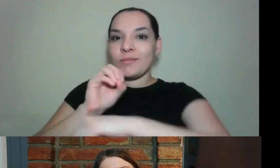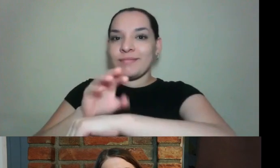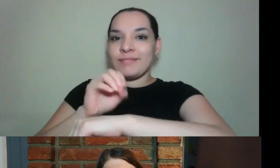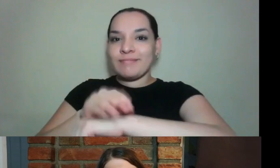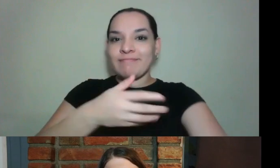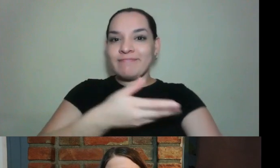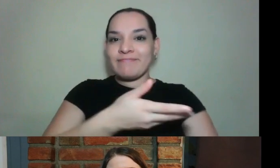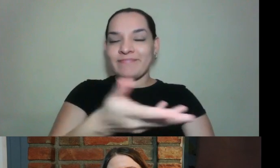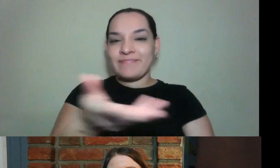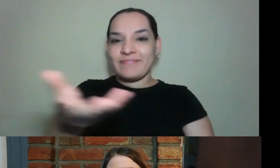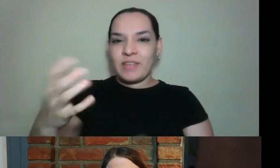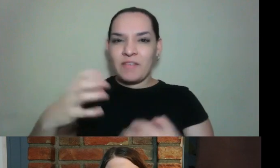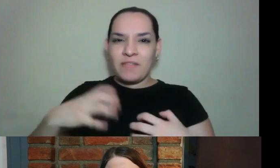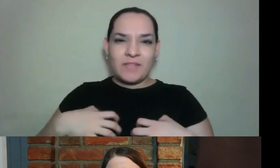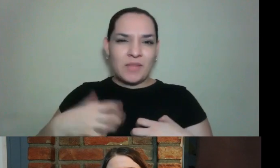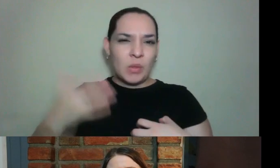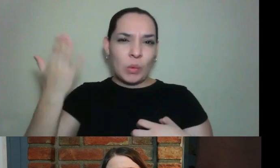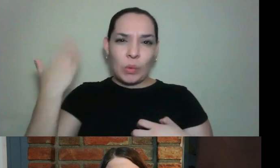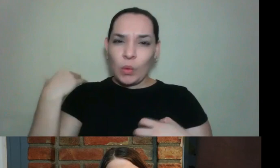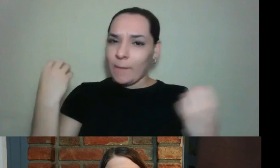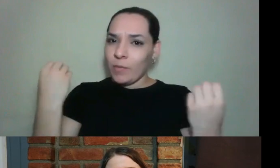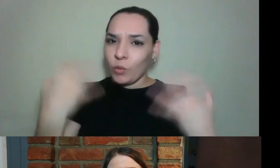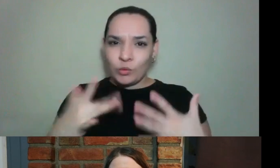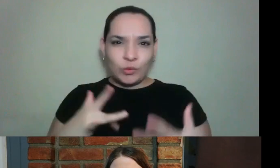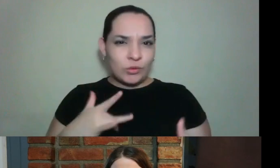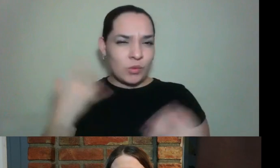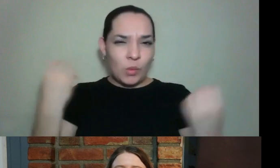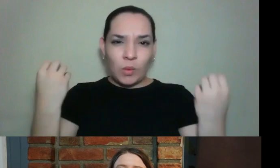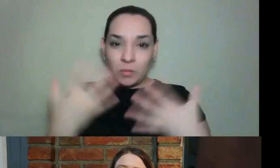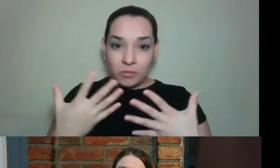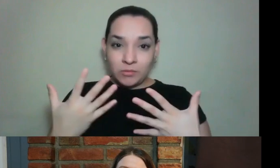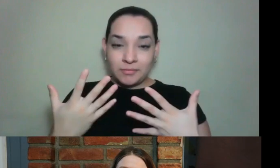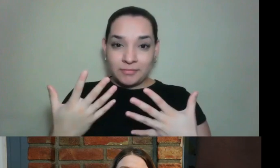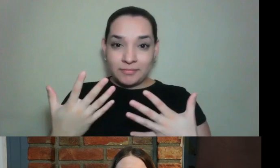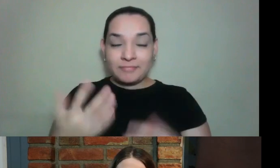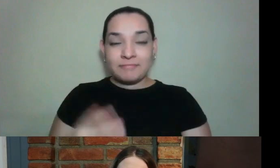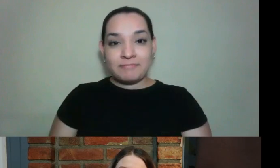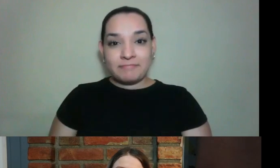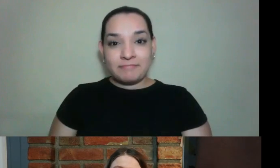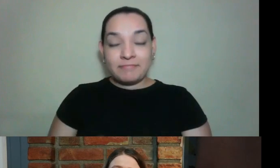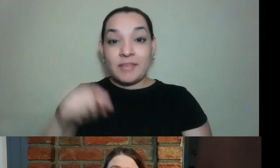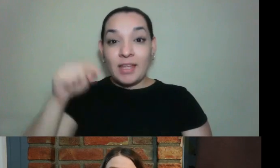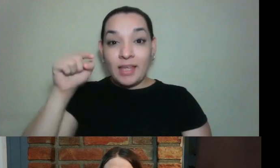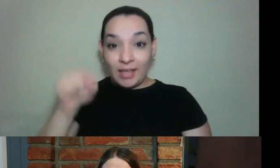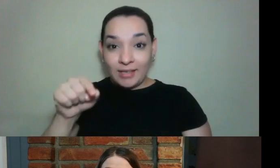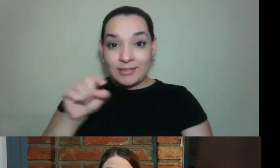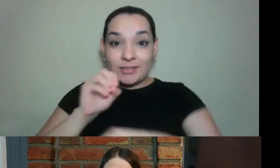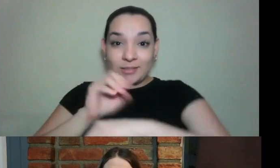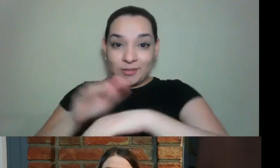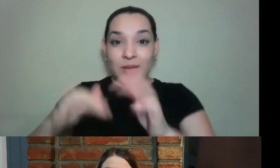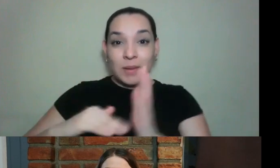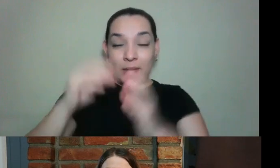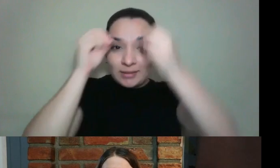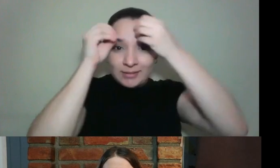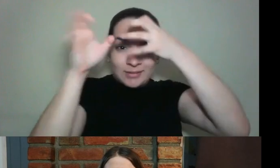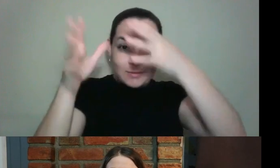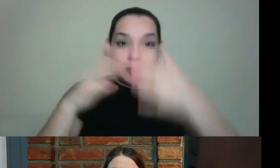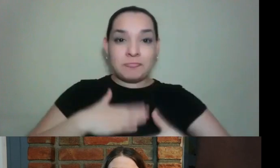pensado mucho, vivido, sentido, creo que esto es lo más